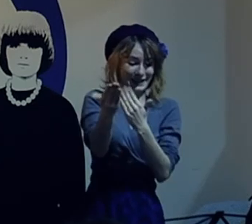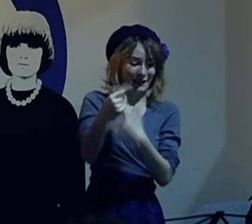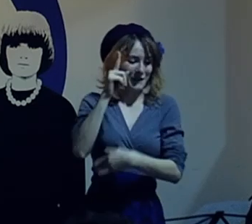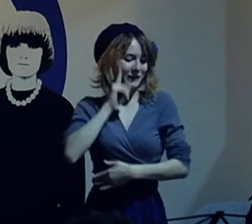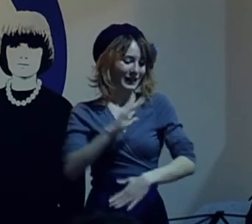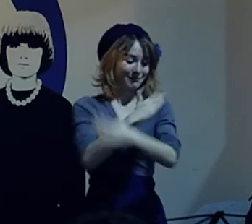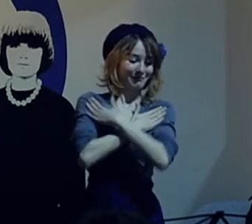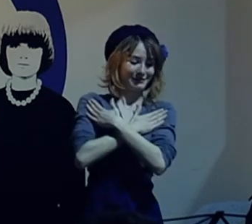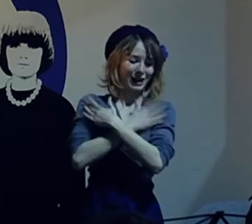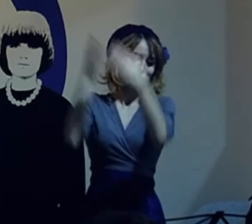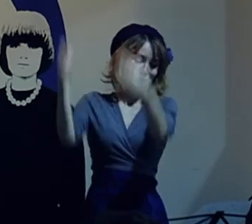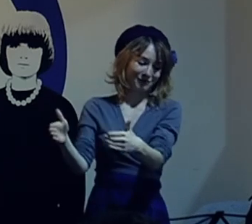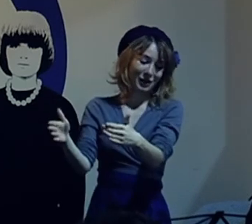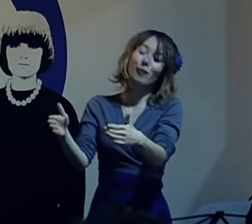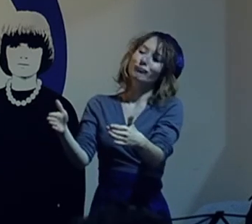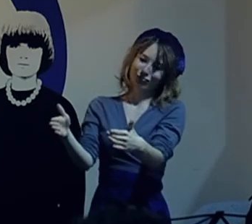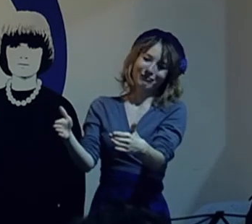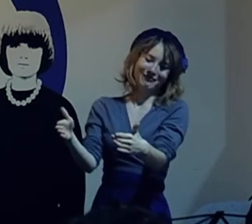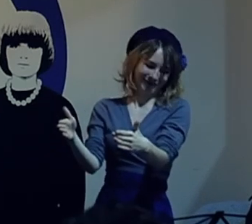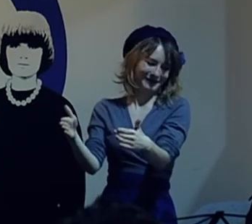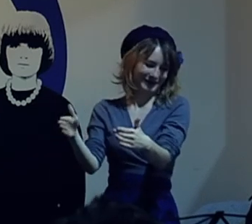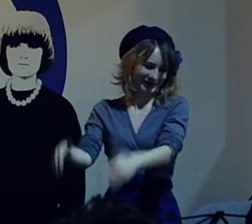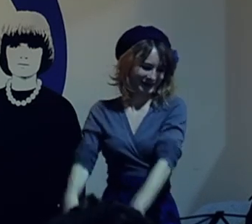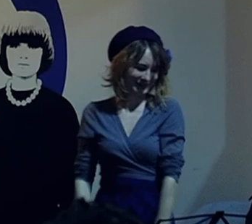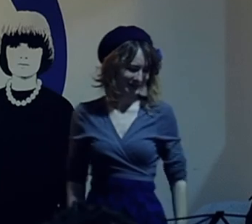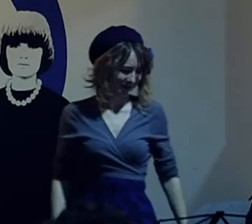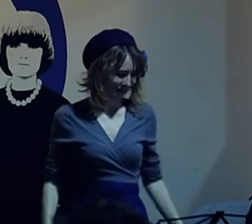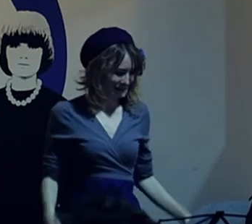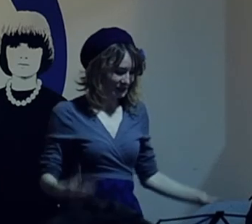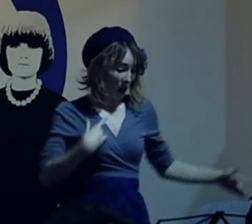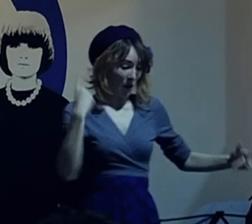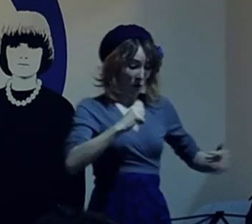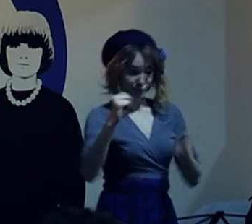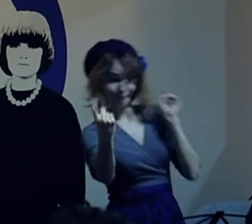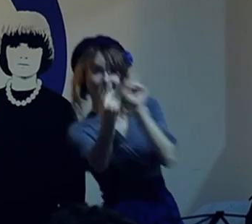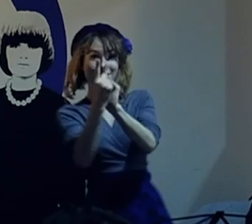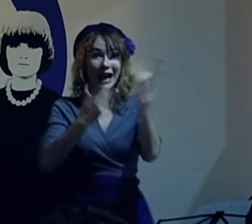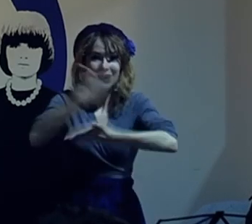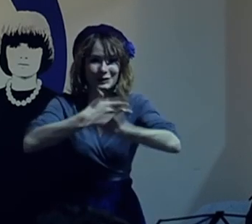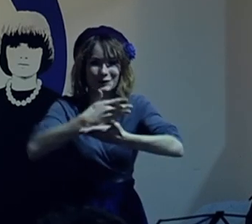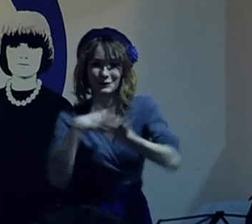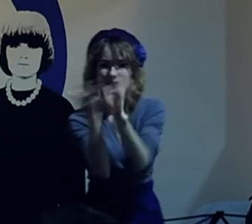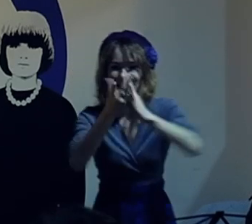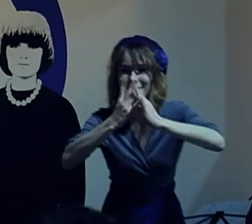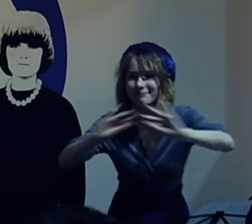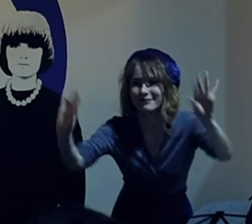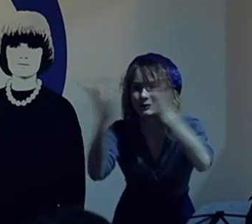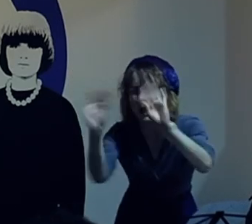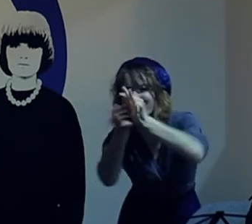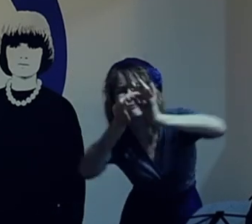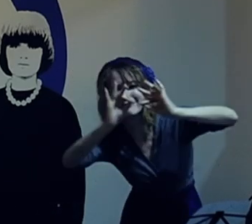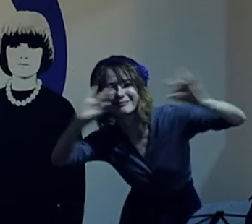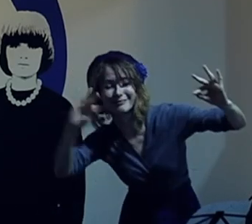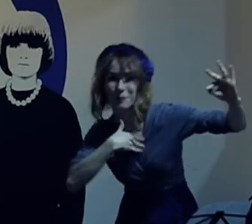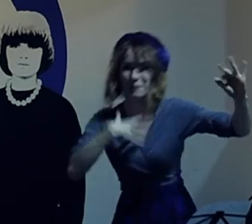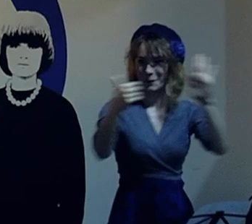sage, qu'elle est sûrement. Il faut que je lui parle, lui conte un monde merveilleux, des